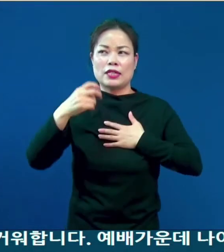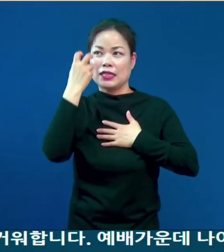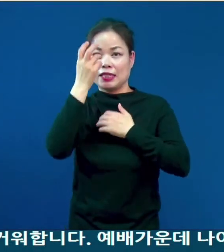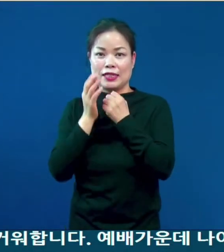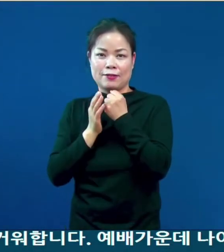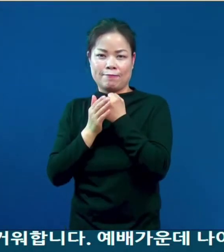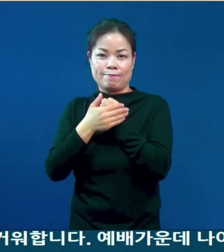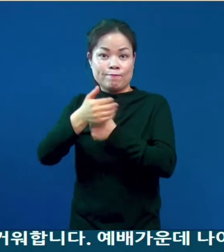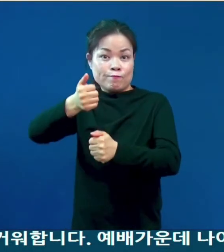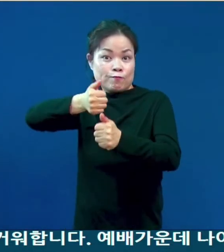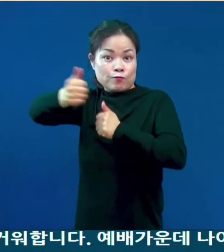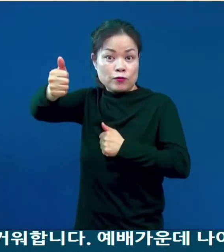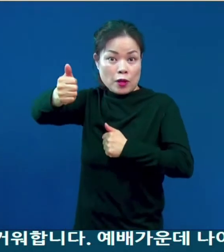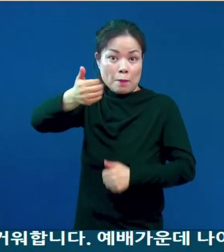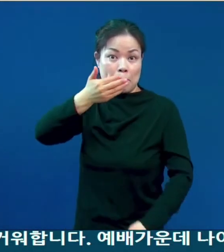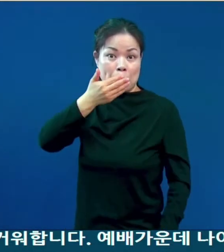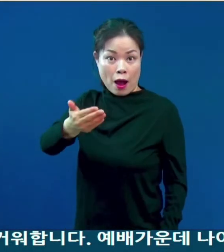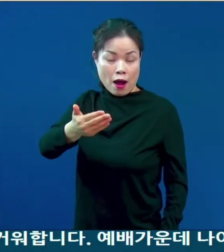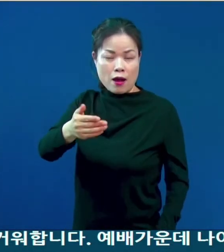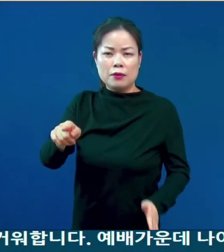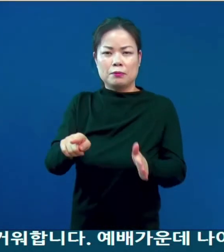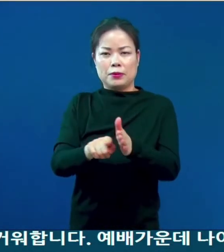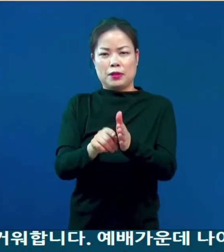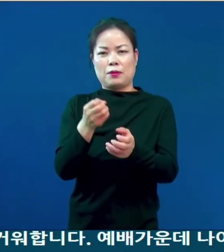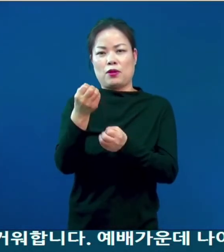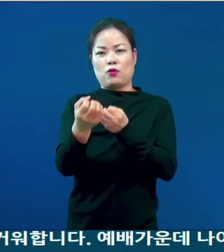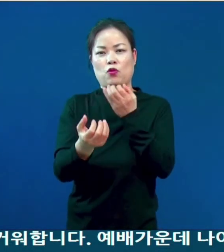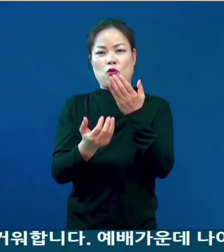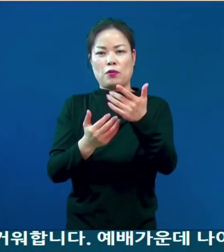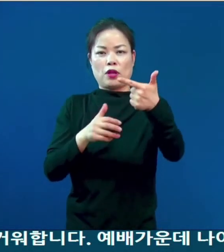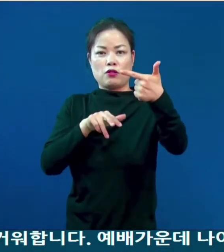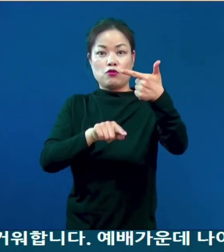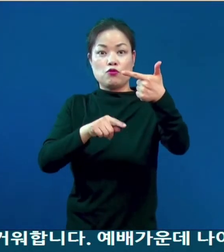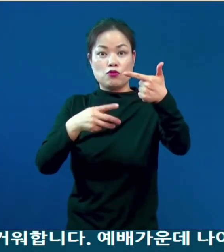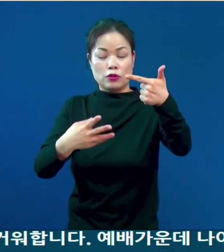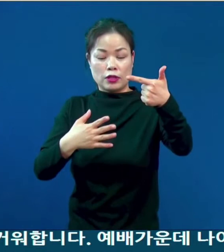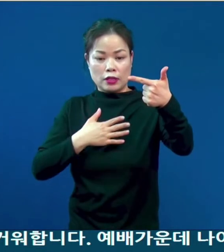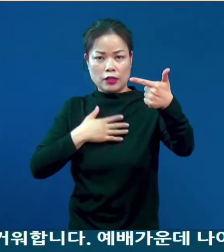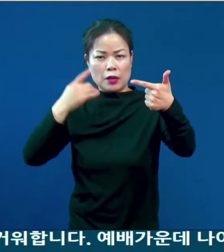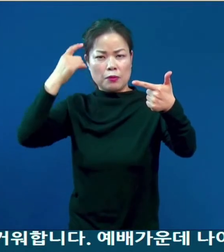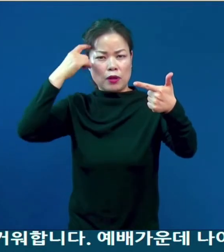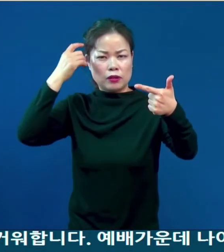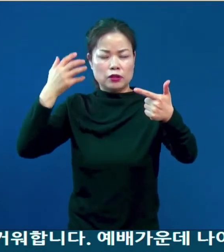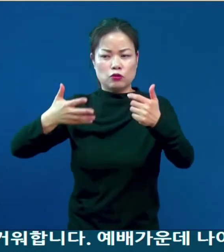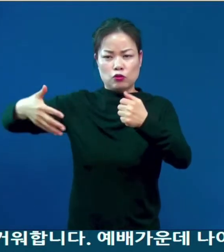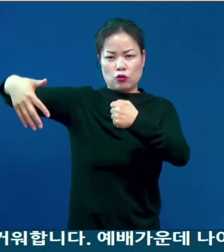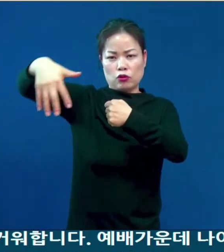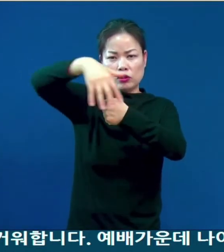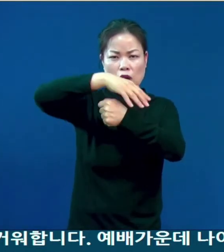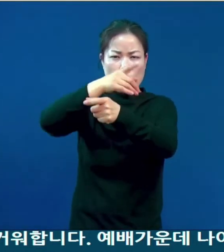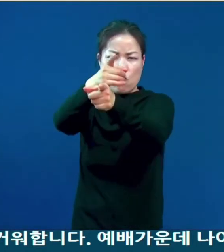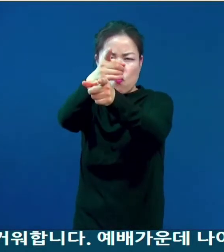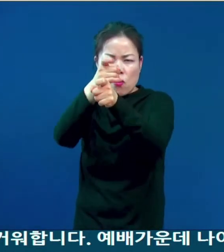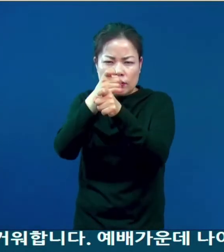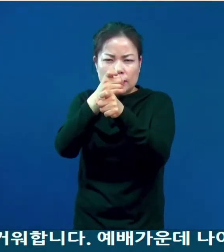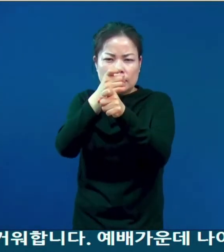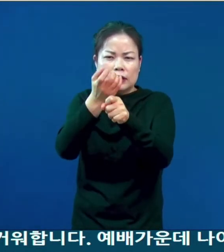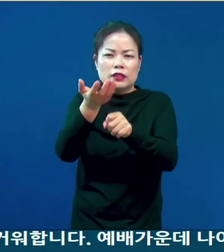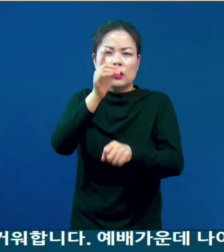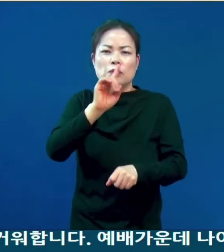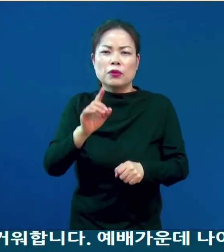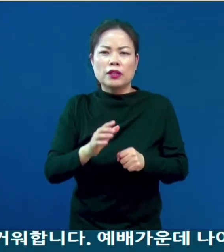지키시고 승리를 주실 것이다 라고 하는 믿음의 고백인 것입니다. 6절에 보면 내 머리가 나를 둘러싼 내 원수 위에 들린다. 이